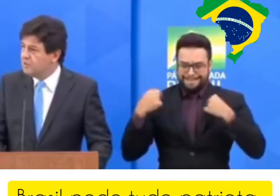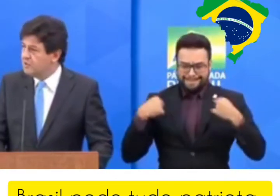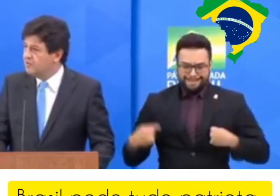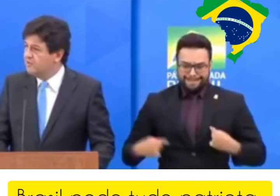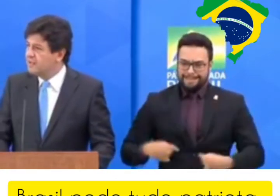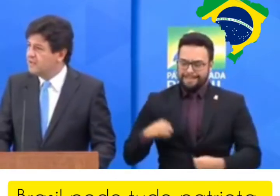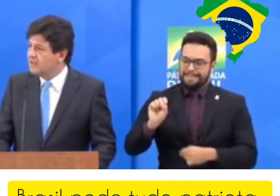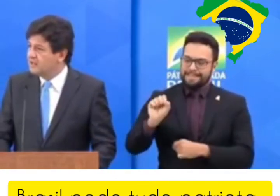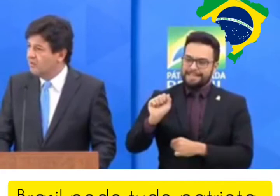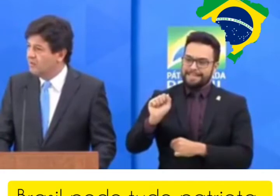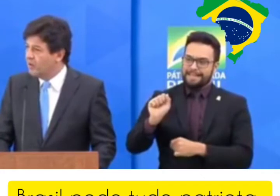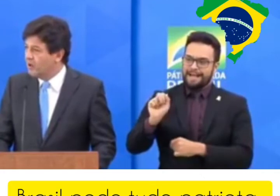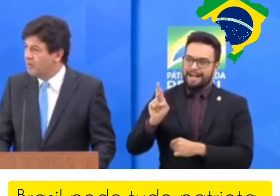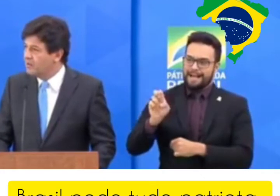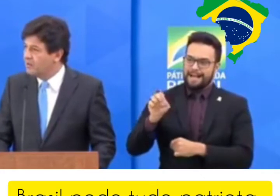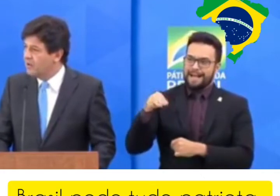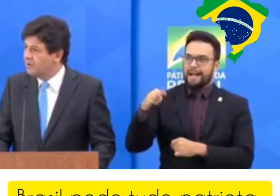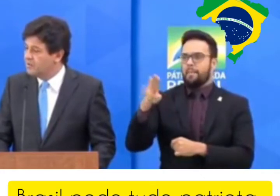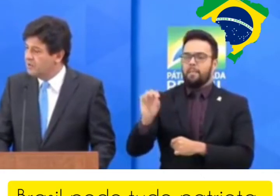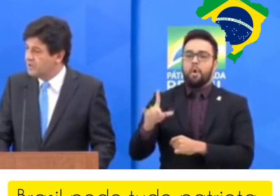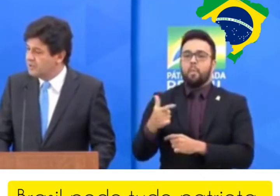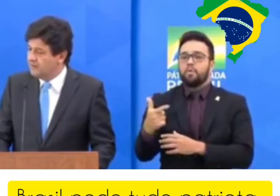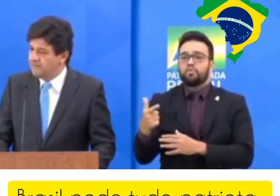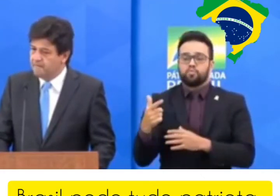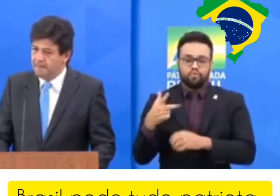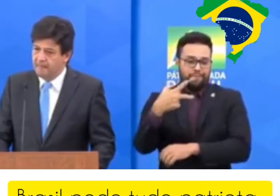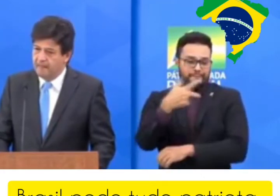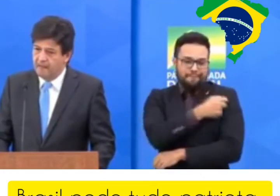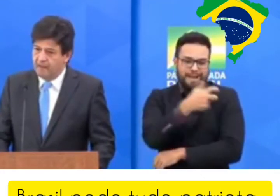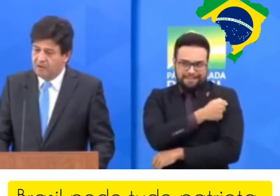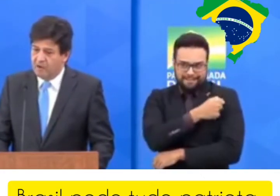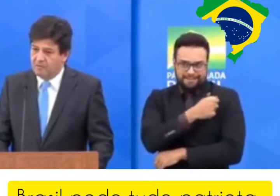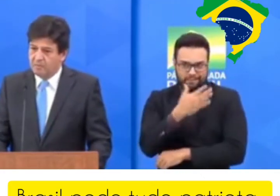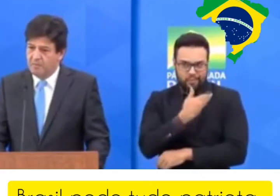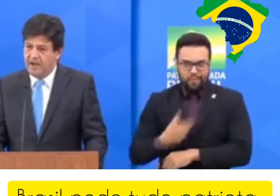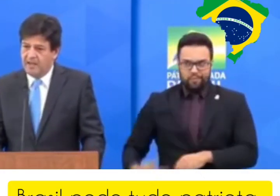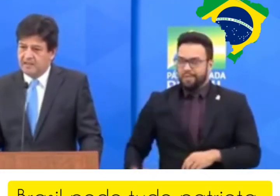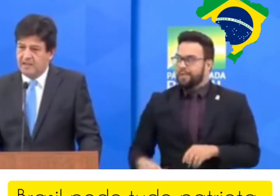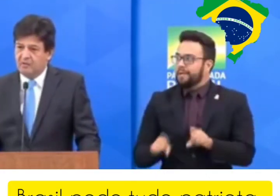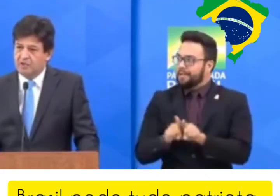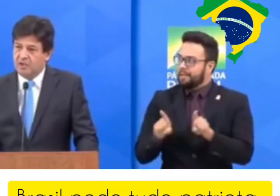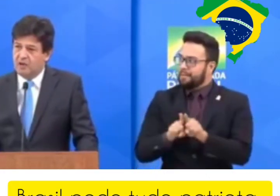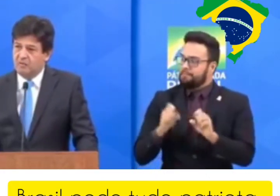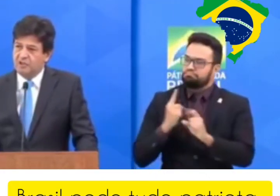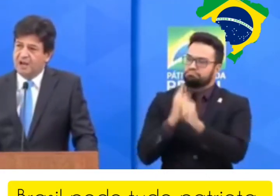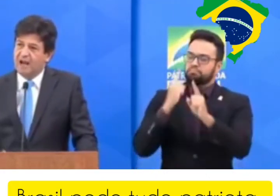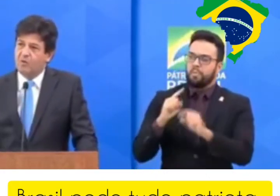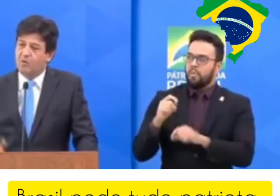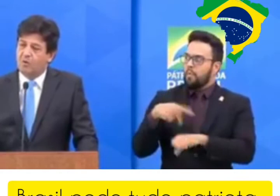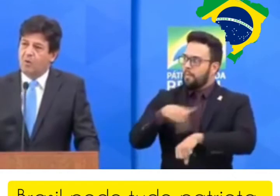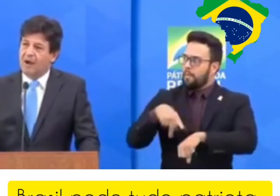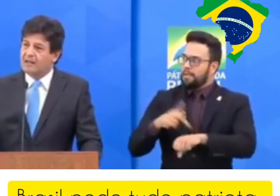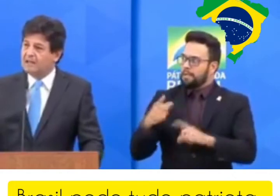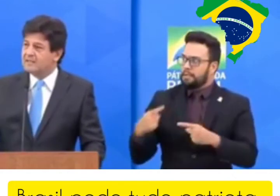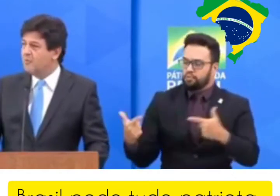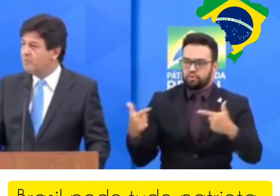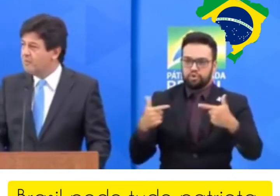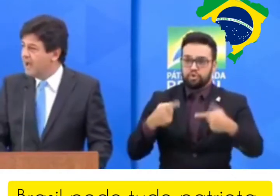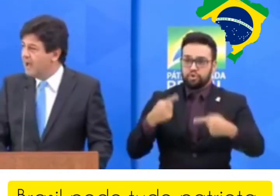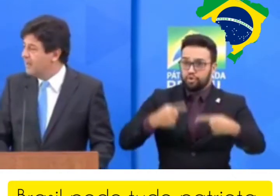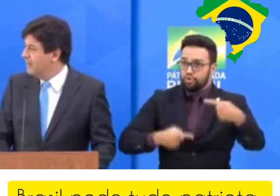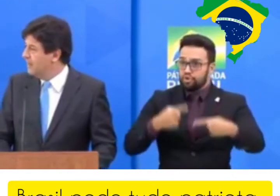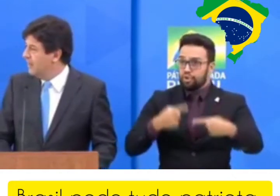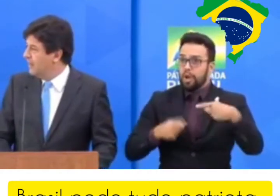bons índices de vacinação do Programa Nacional de Imunização. Encontramos um país que não tinha um diálogo com a